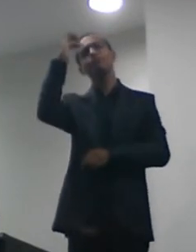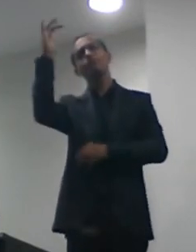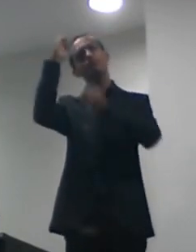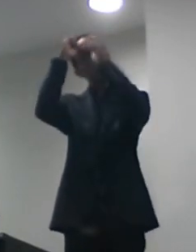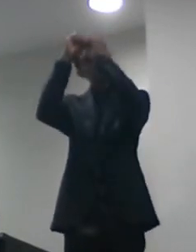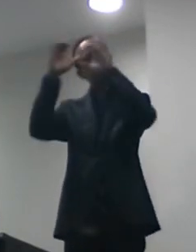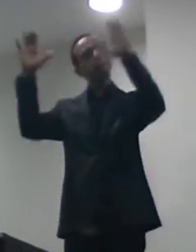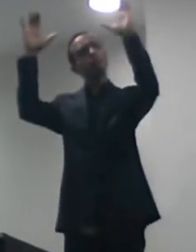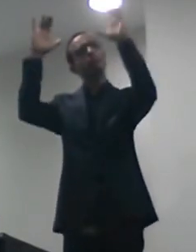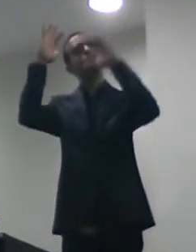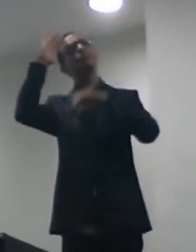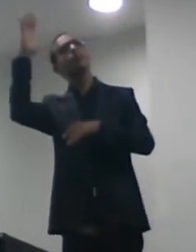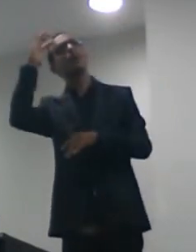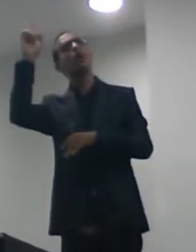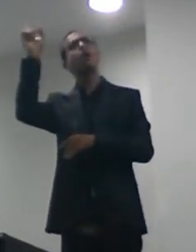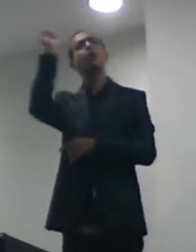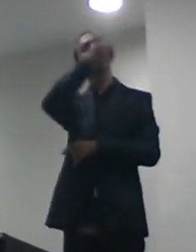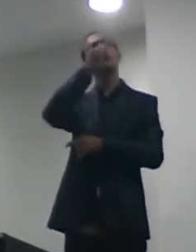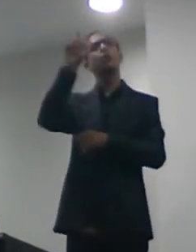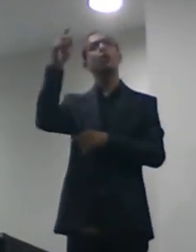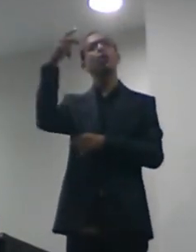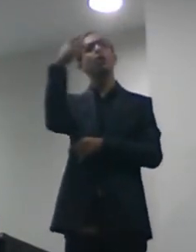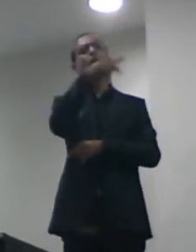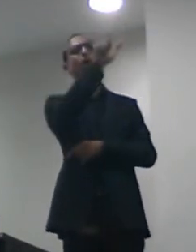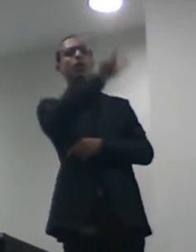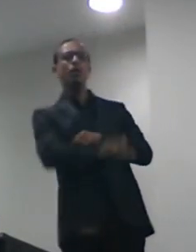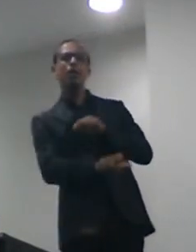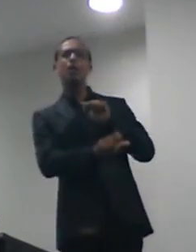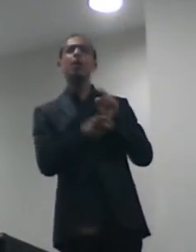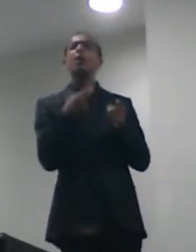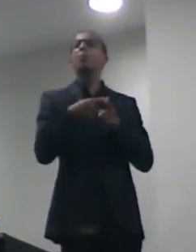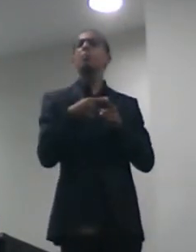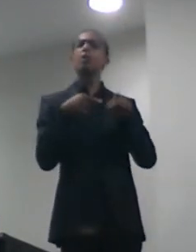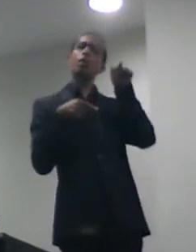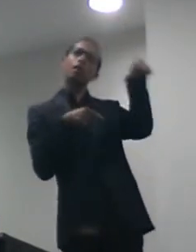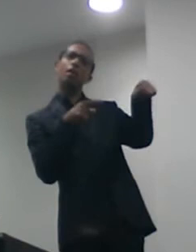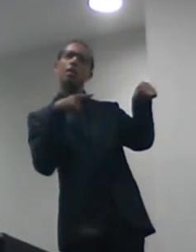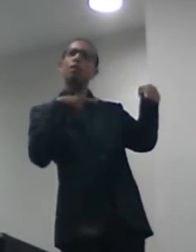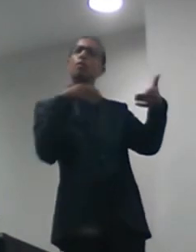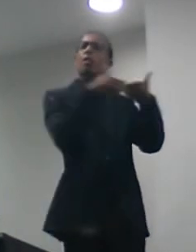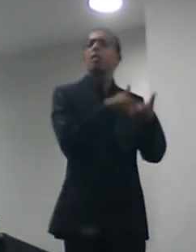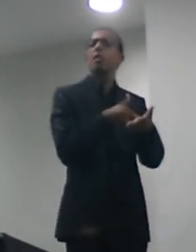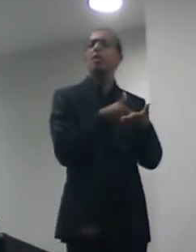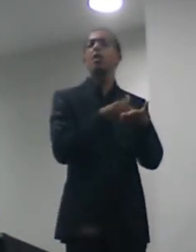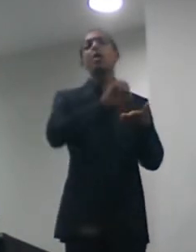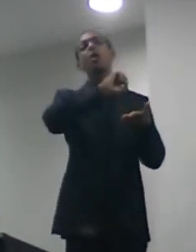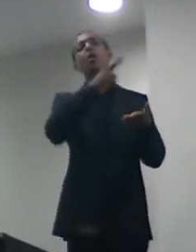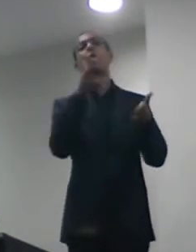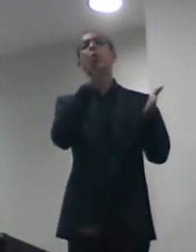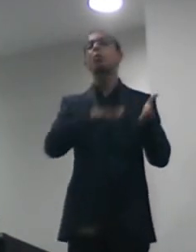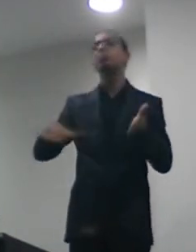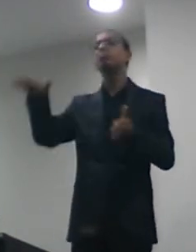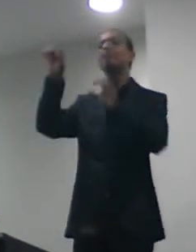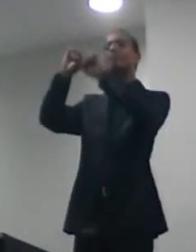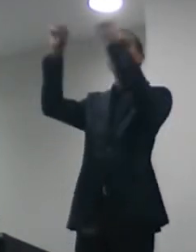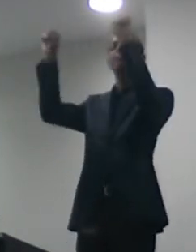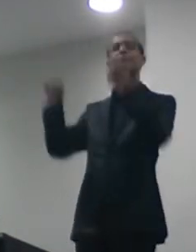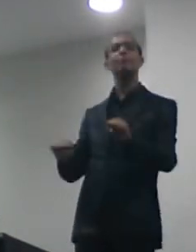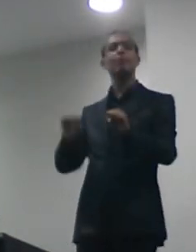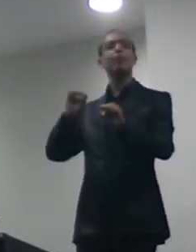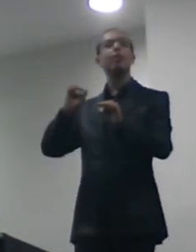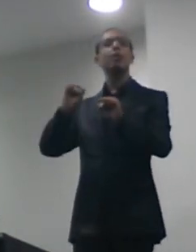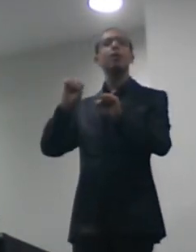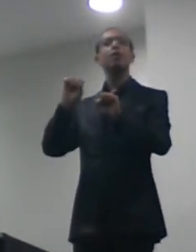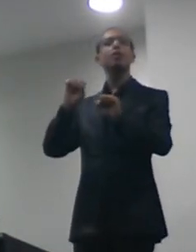que essa dificuldade é em virtude dele, porque muitos acreditam que ele tem uma limitação, ou é o sistema que não